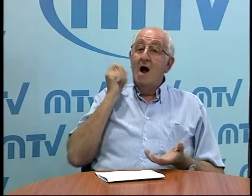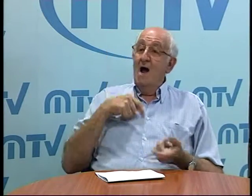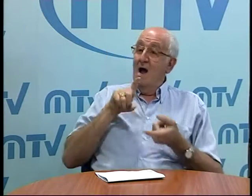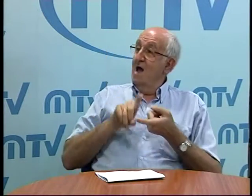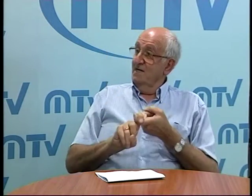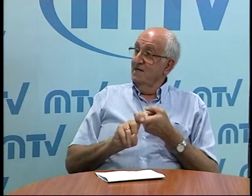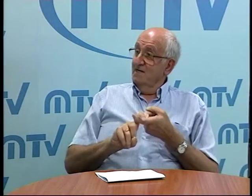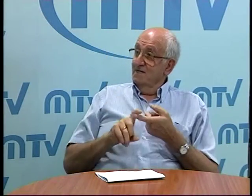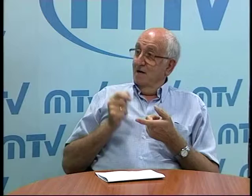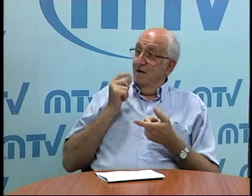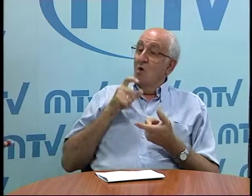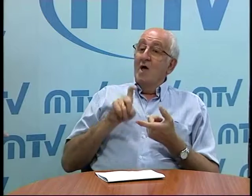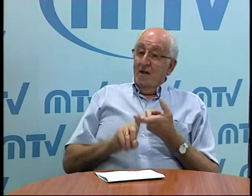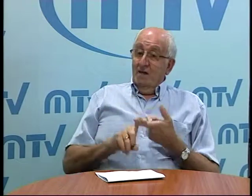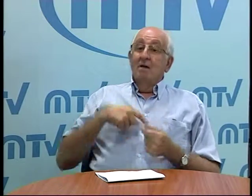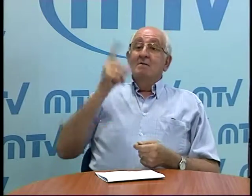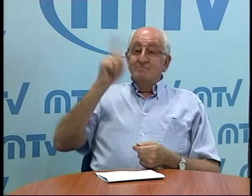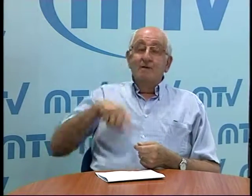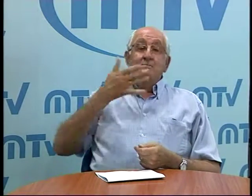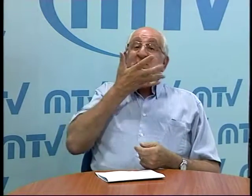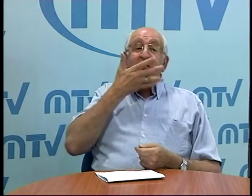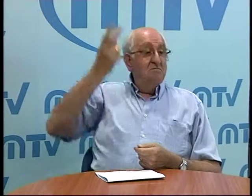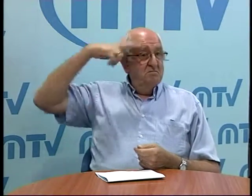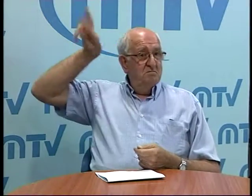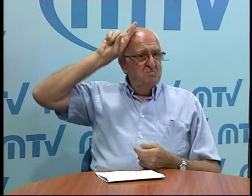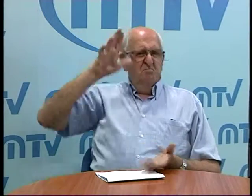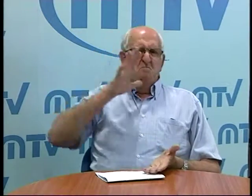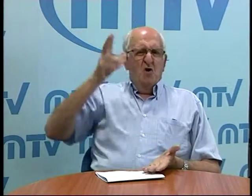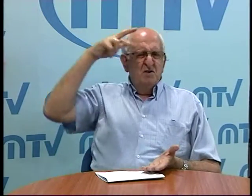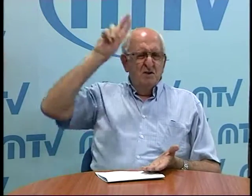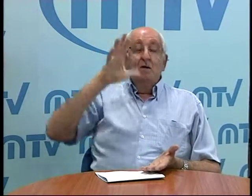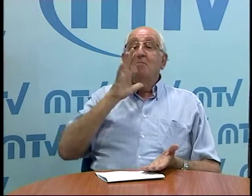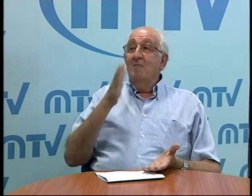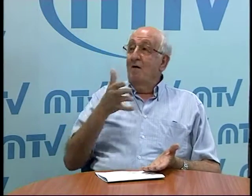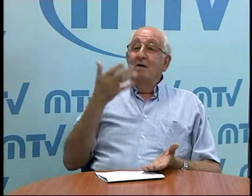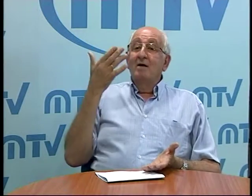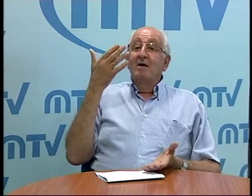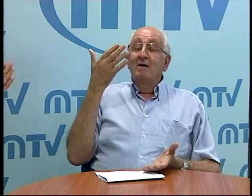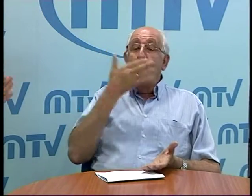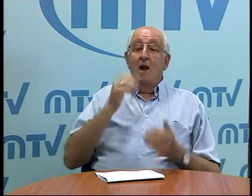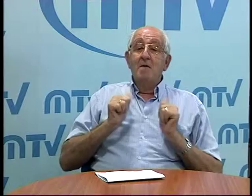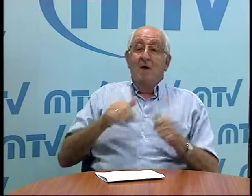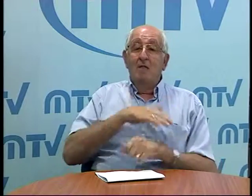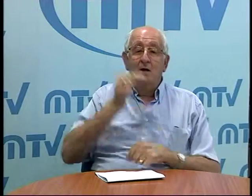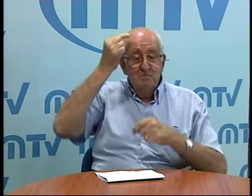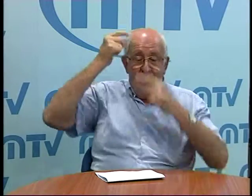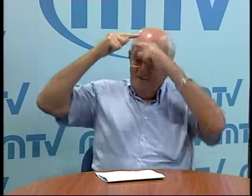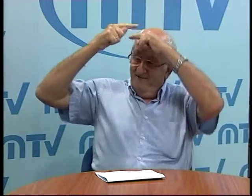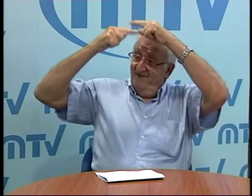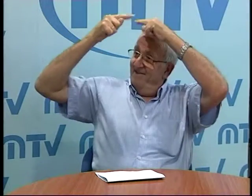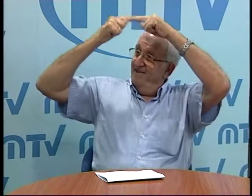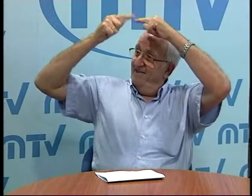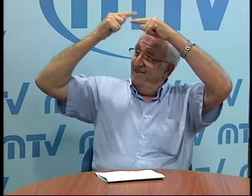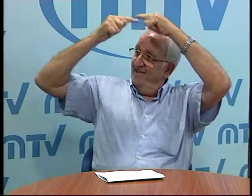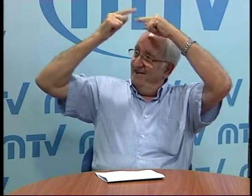identifican con ese signo. Y igual, por ejemplo, mi mujer también, que tiene ese signo, ese es su signo, más que nada cuando